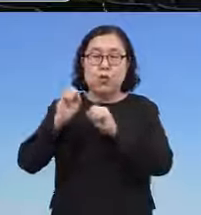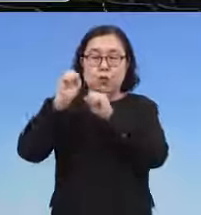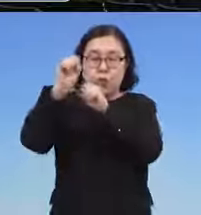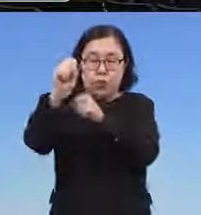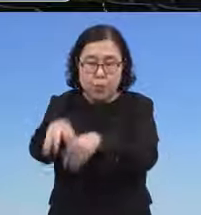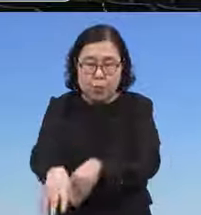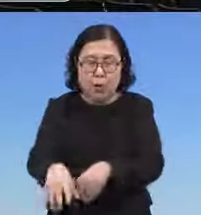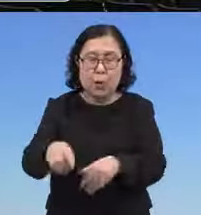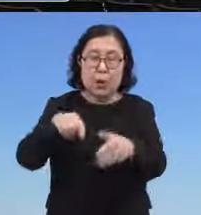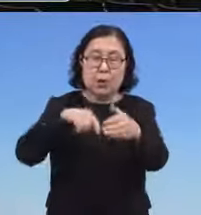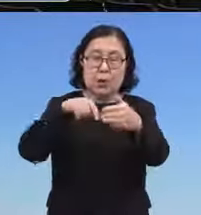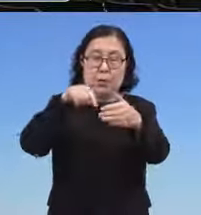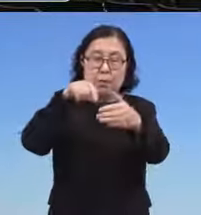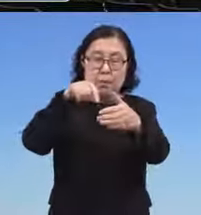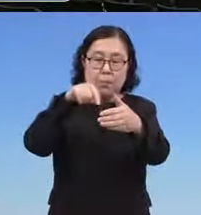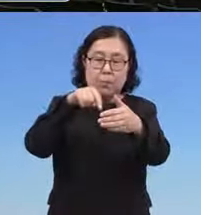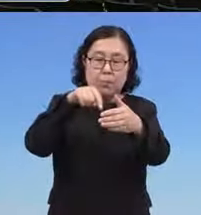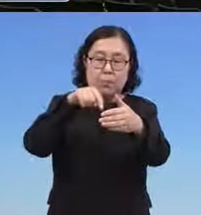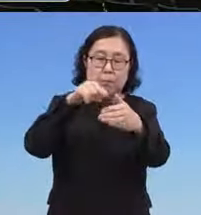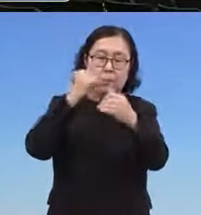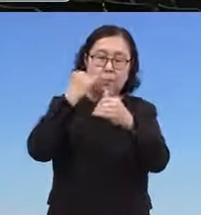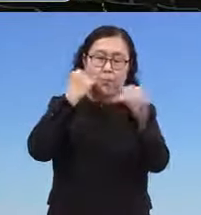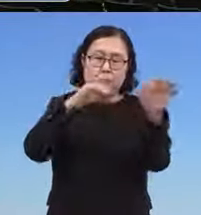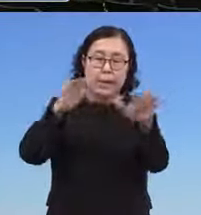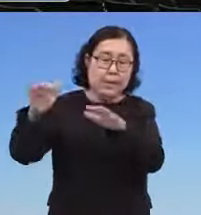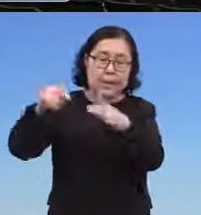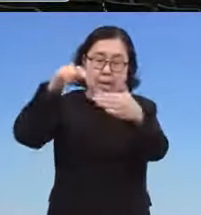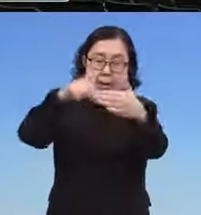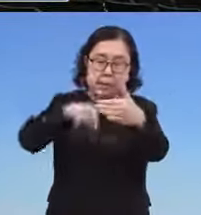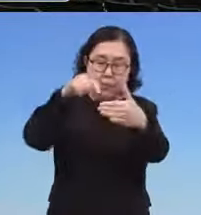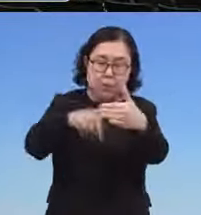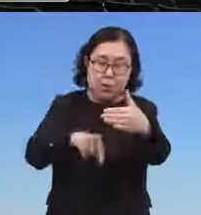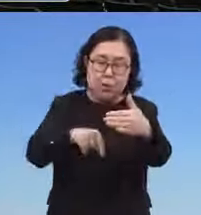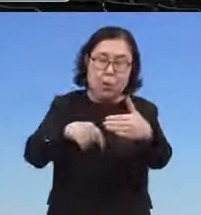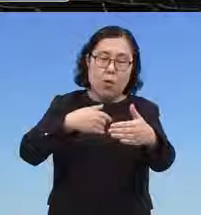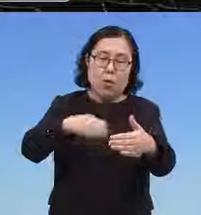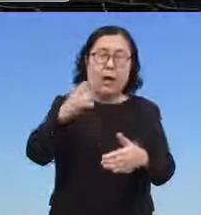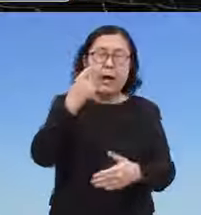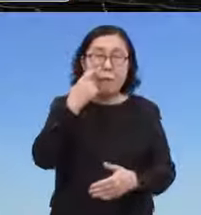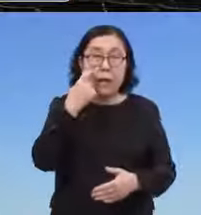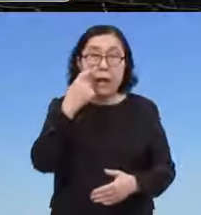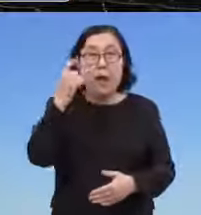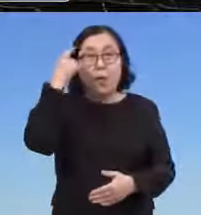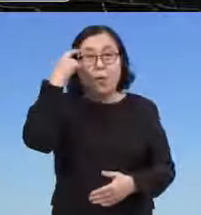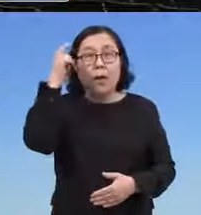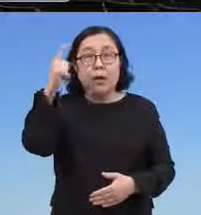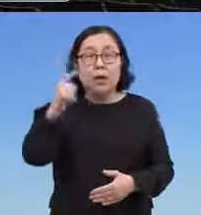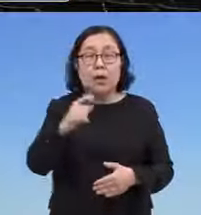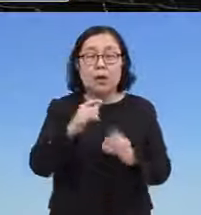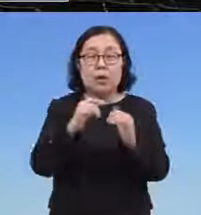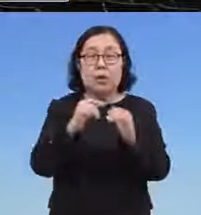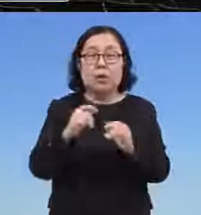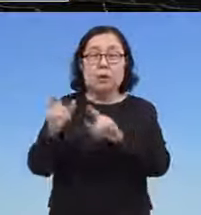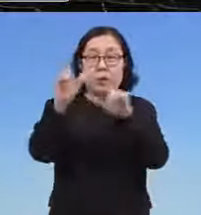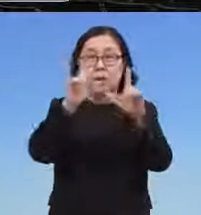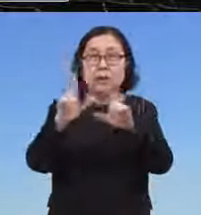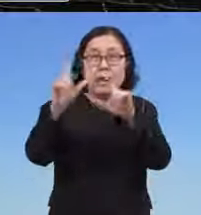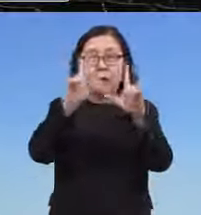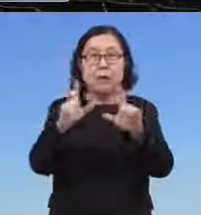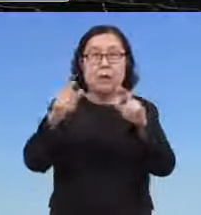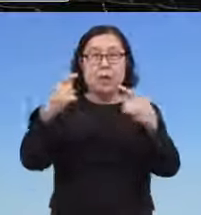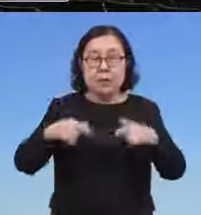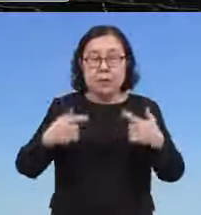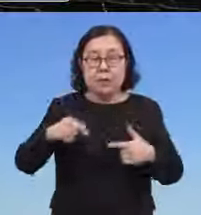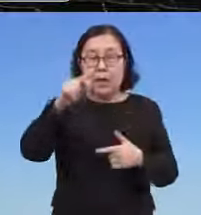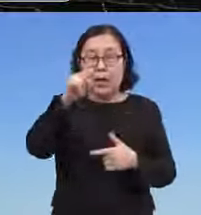데로 저 한가운데 가보라. 2절 가사가 이렇습니다. 왜 너 인생은